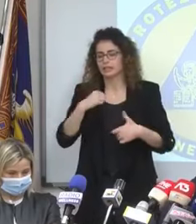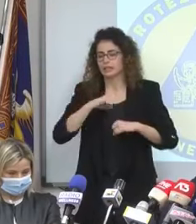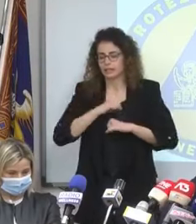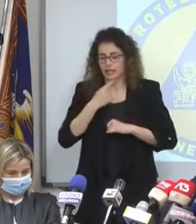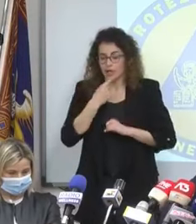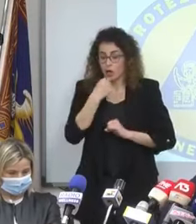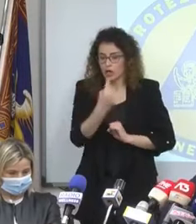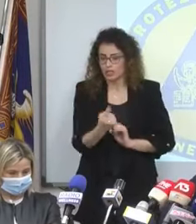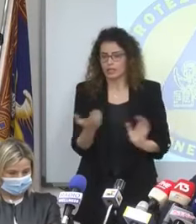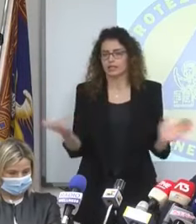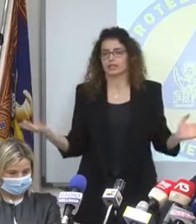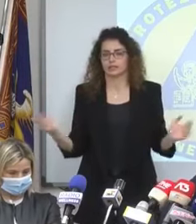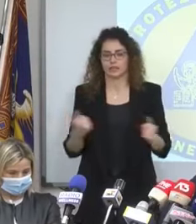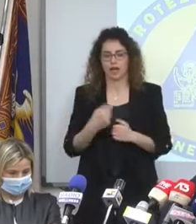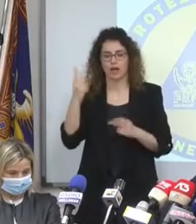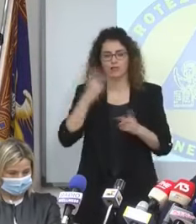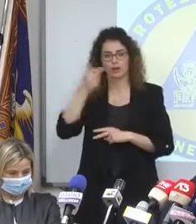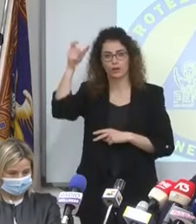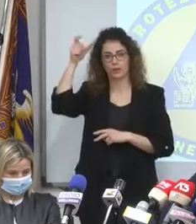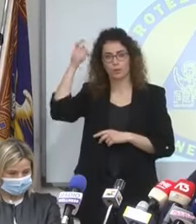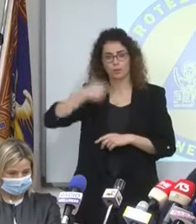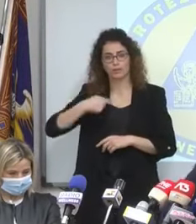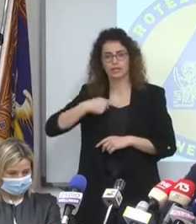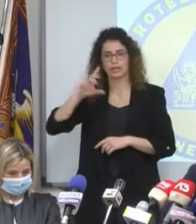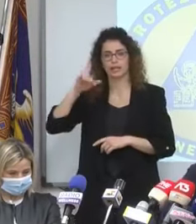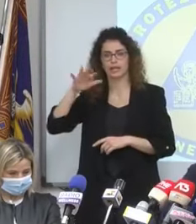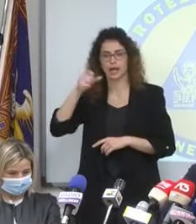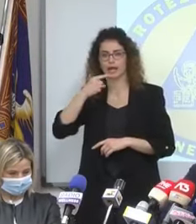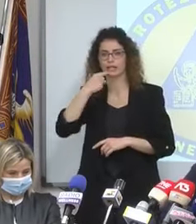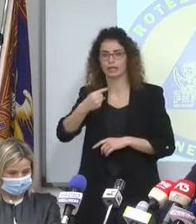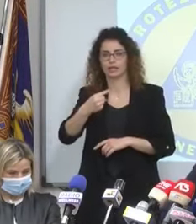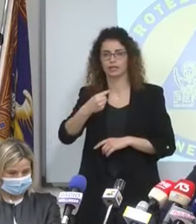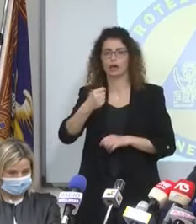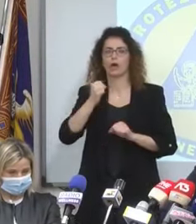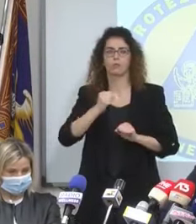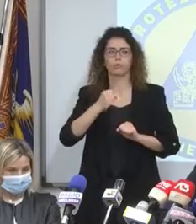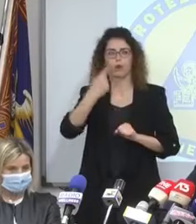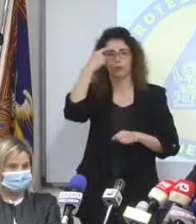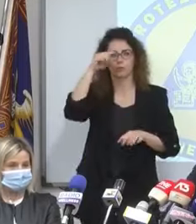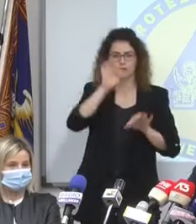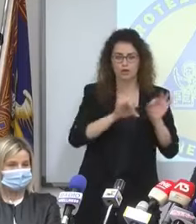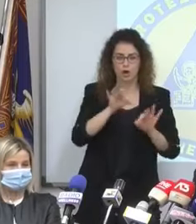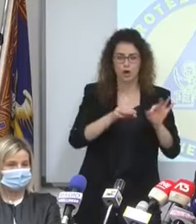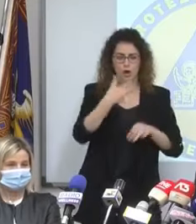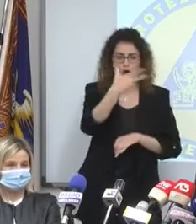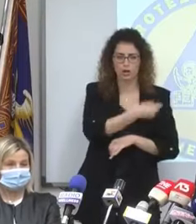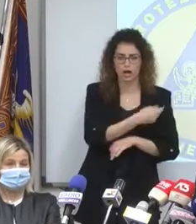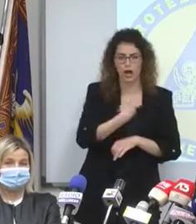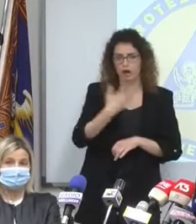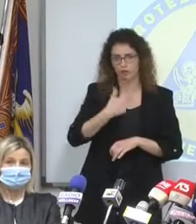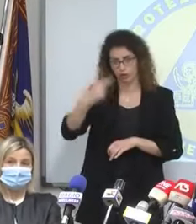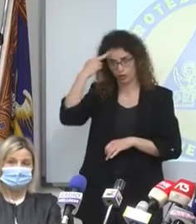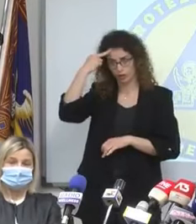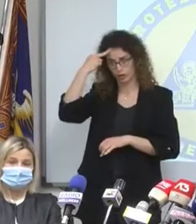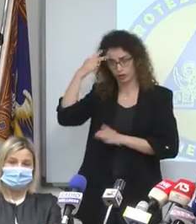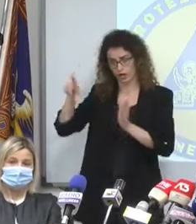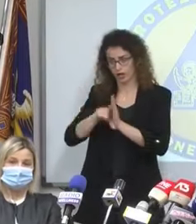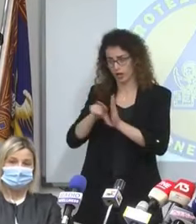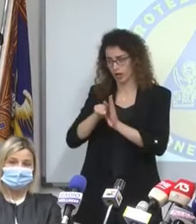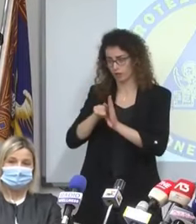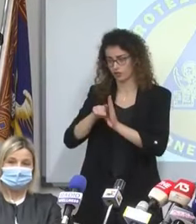Però è anche vero che il presidente Draghi ha detto: no, perché non vaccinare gli psicologi? Sì, ma vorrei ricordare che l'ultimo decreto del